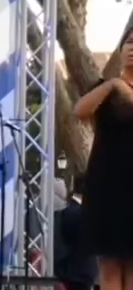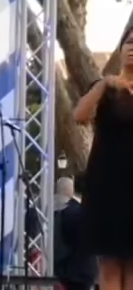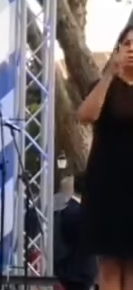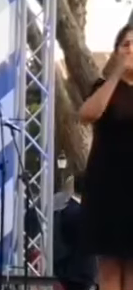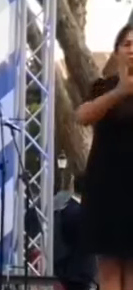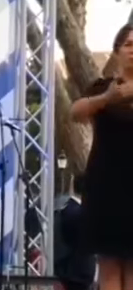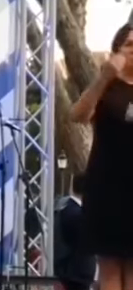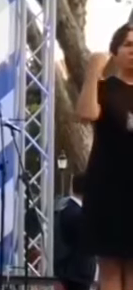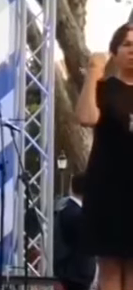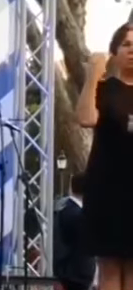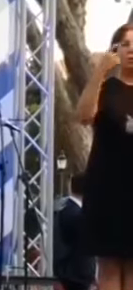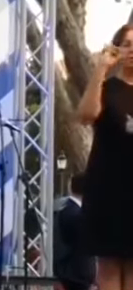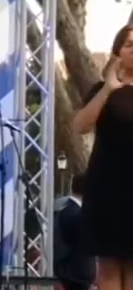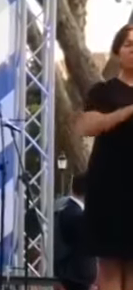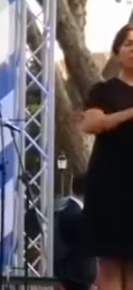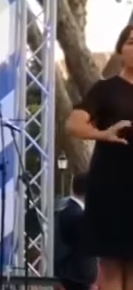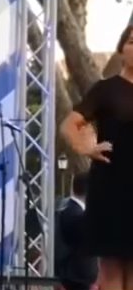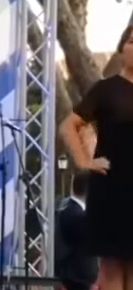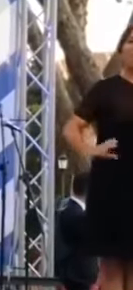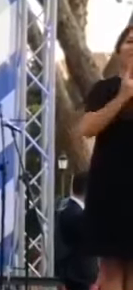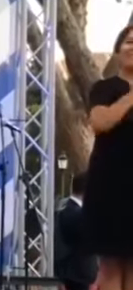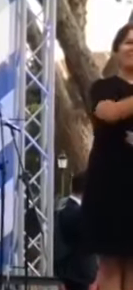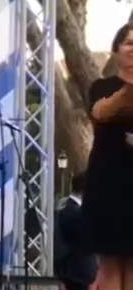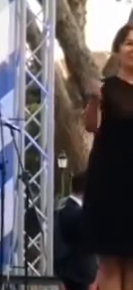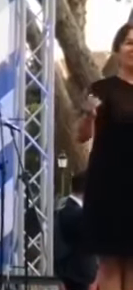fa Conte che diceva: